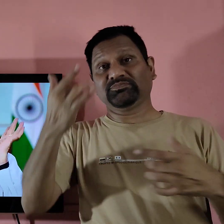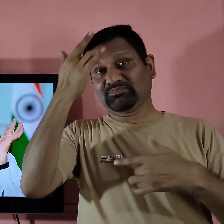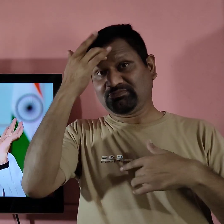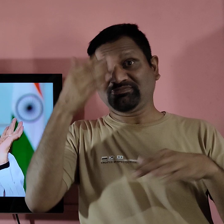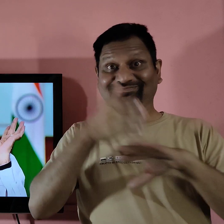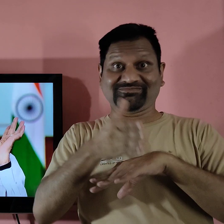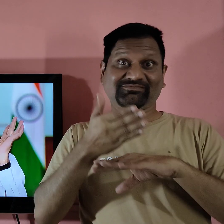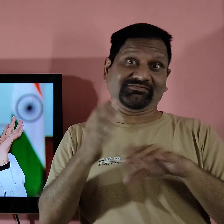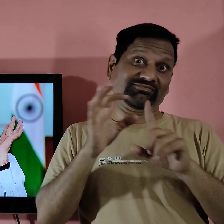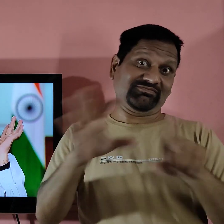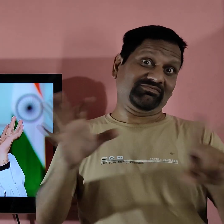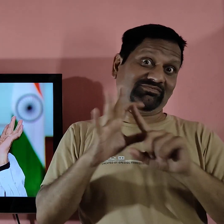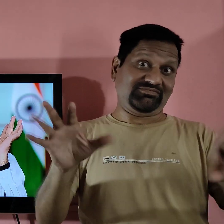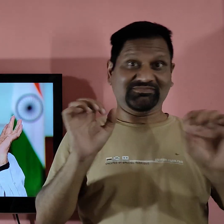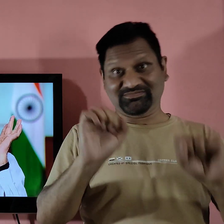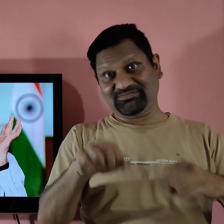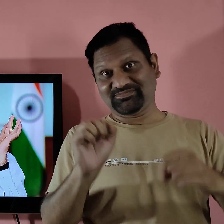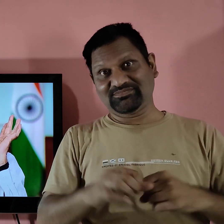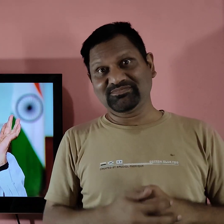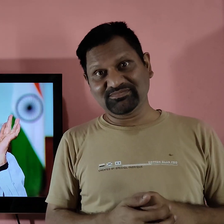बीमारियों का खतरा भी बढ़ जाता है।